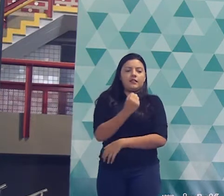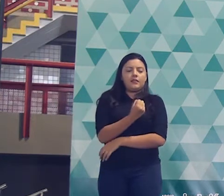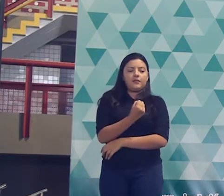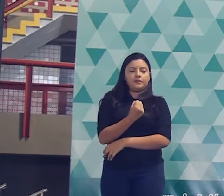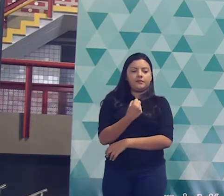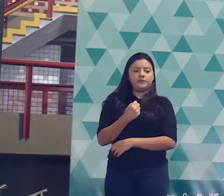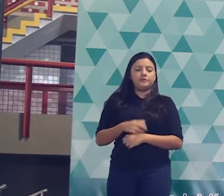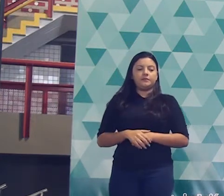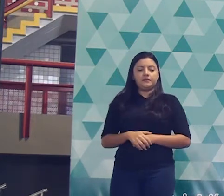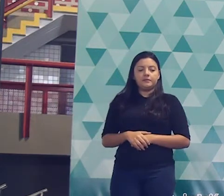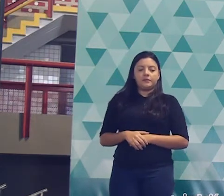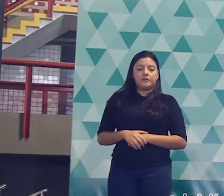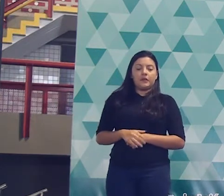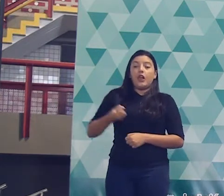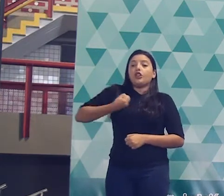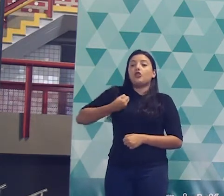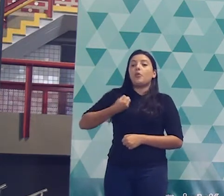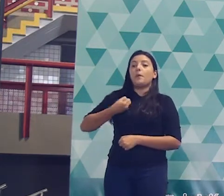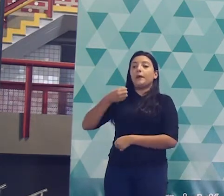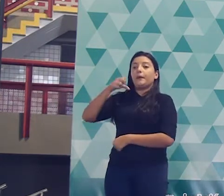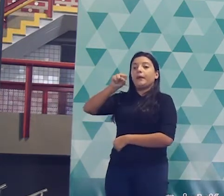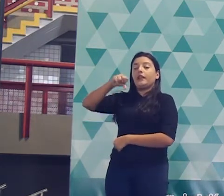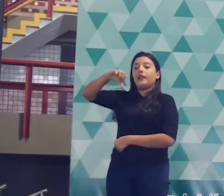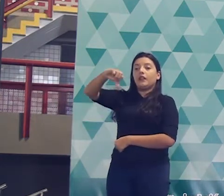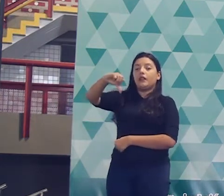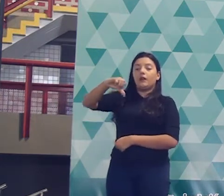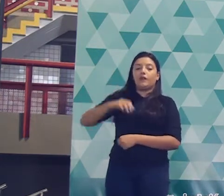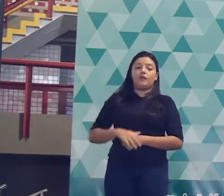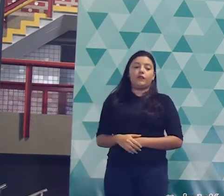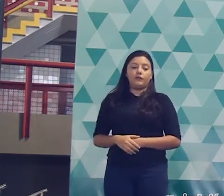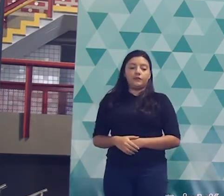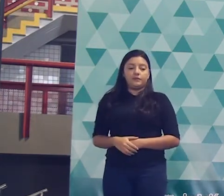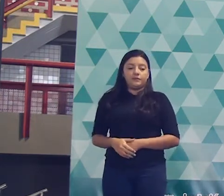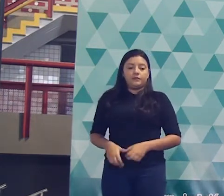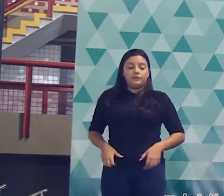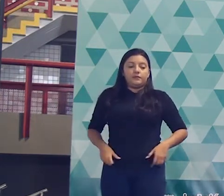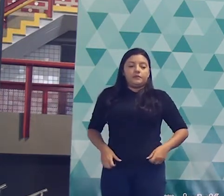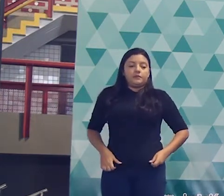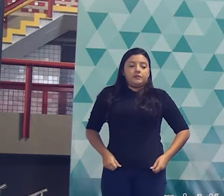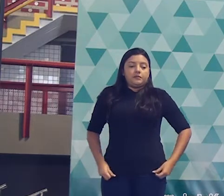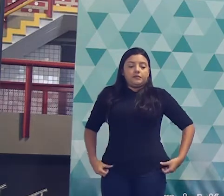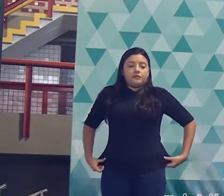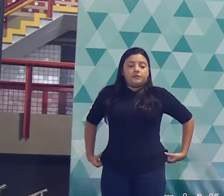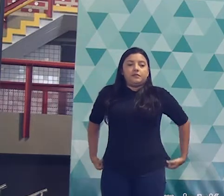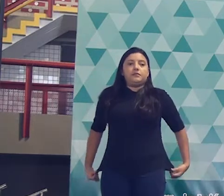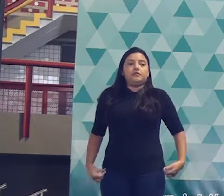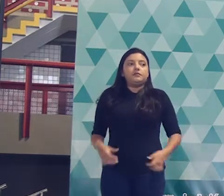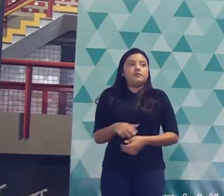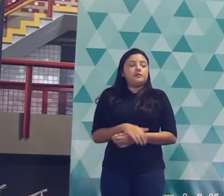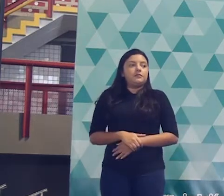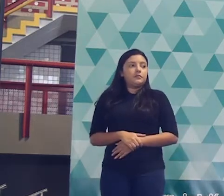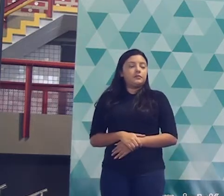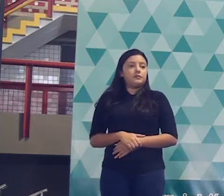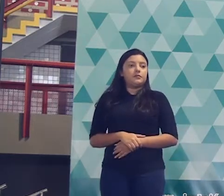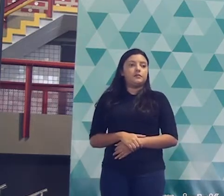ambiente. Página 89, galera. Página 89.